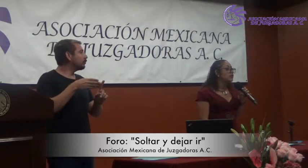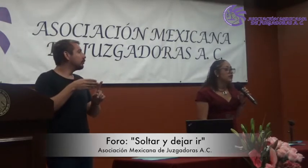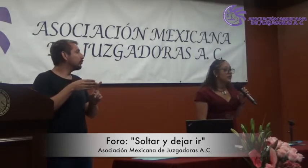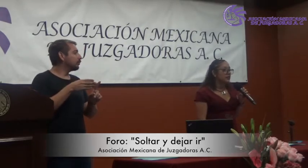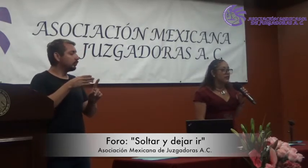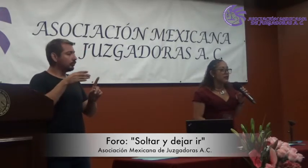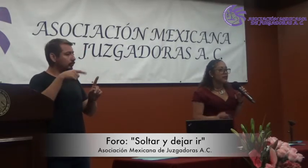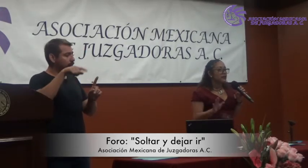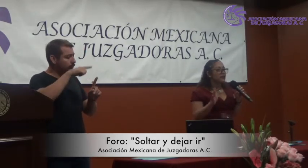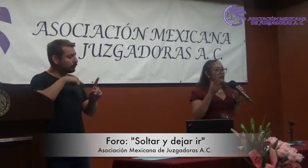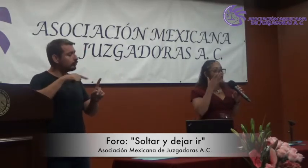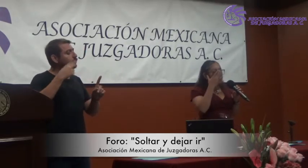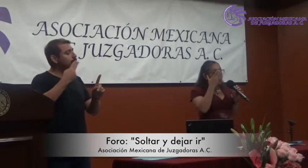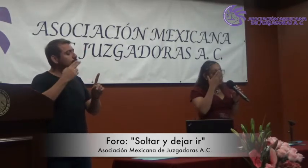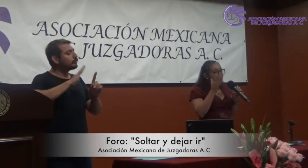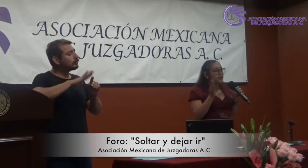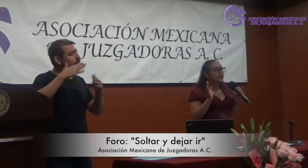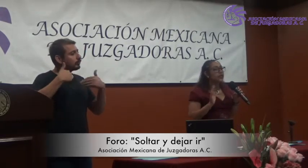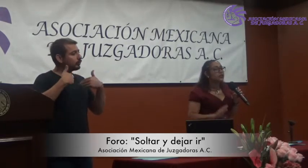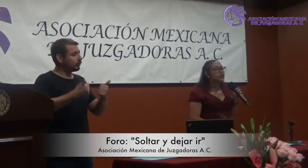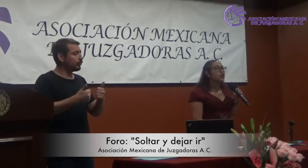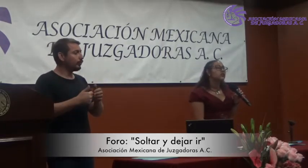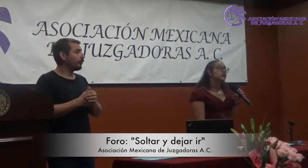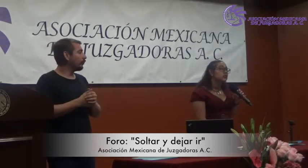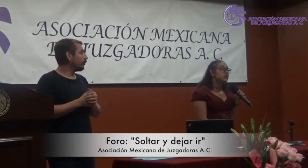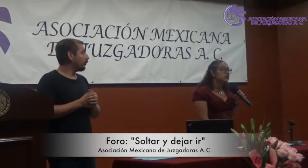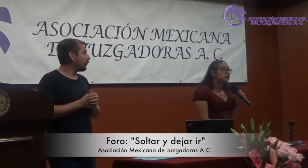podamos entender ¿cómo están